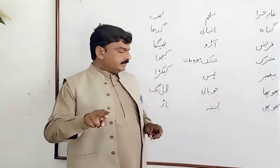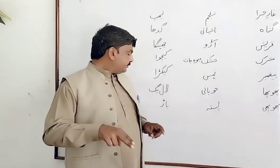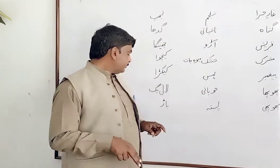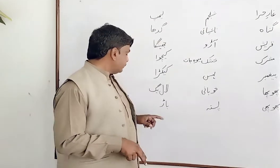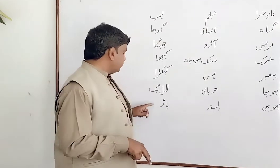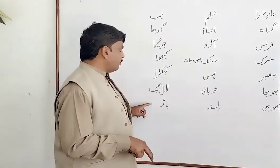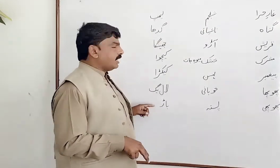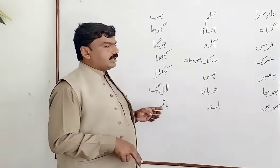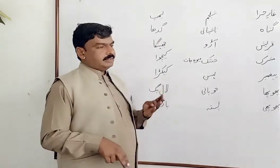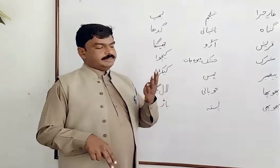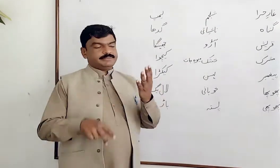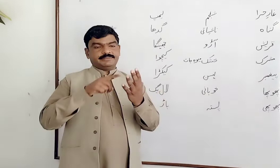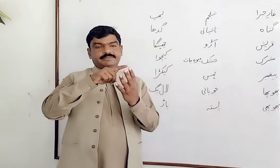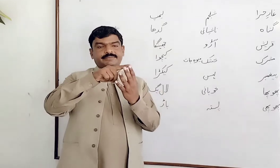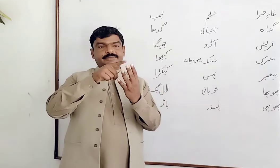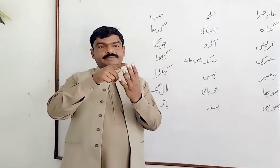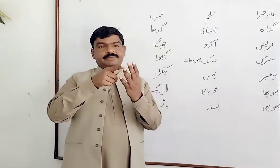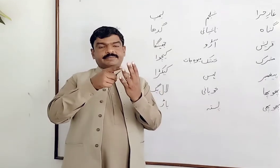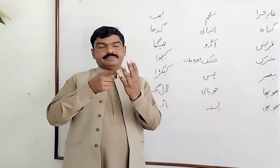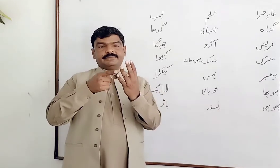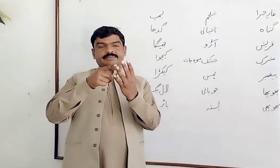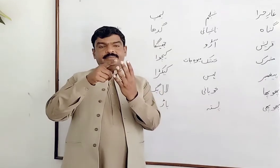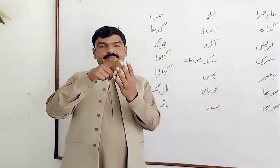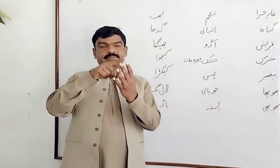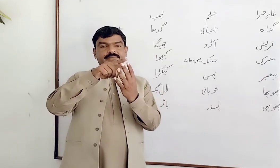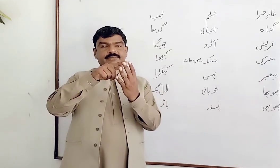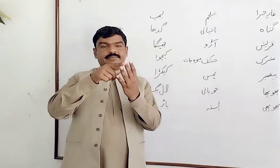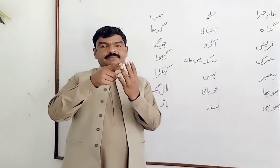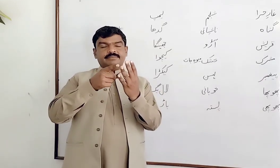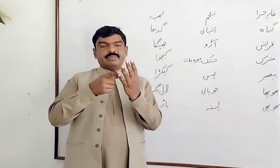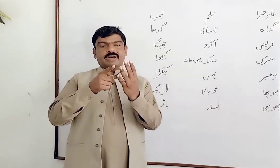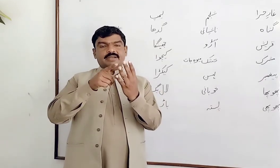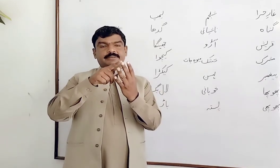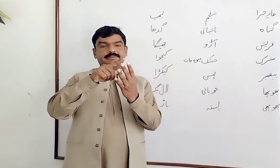बाढ़, बाढ़।